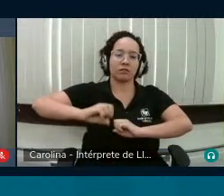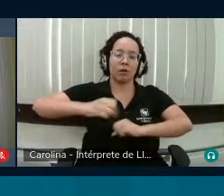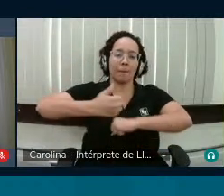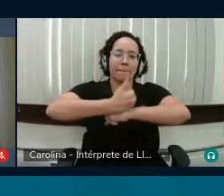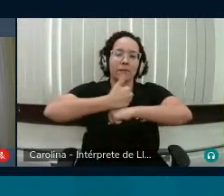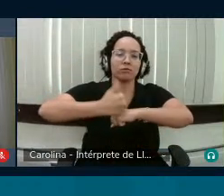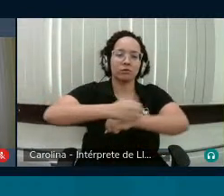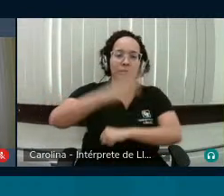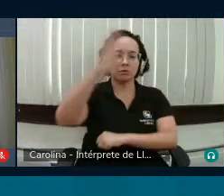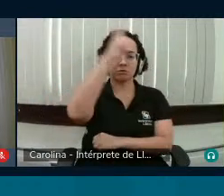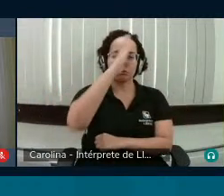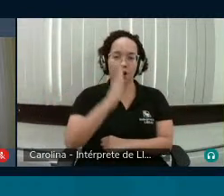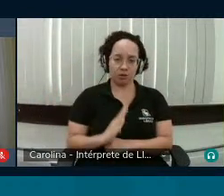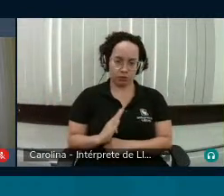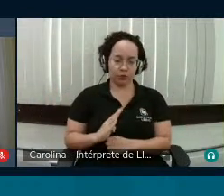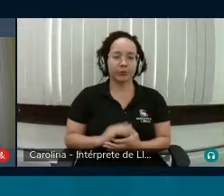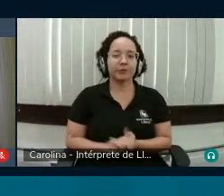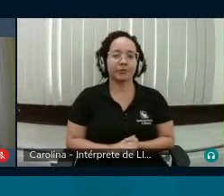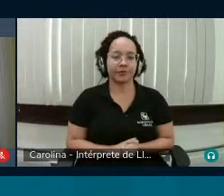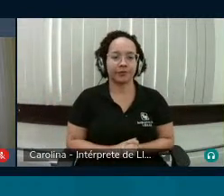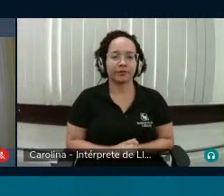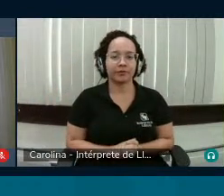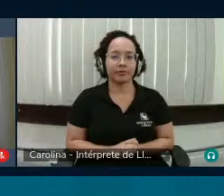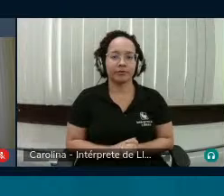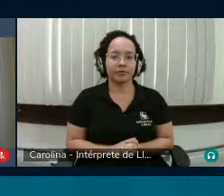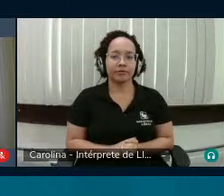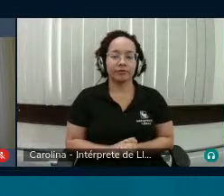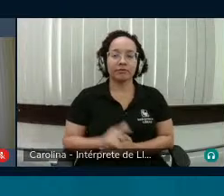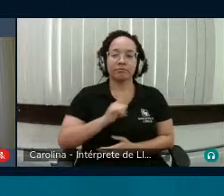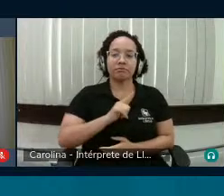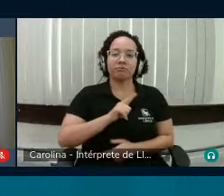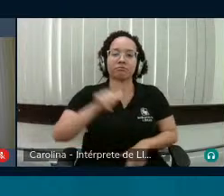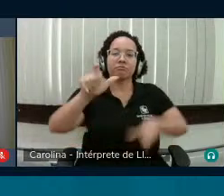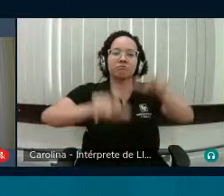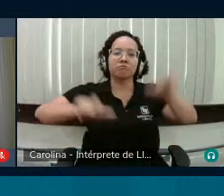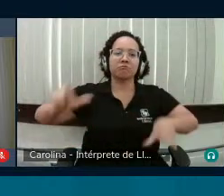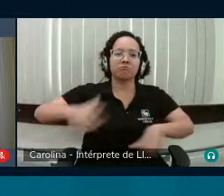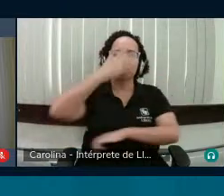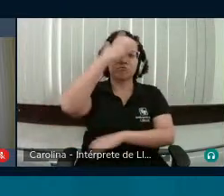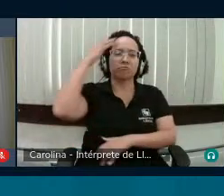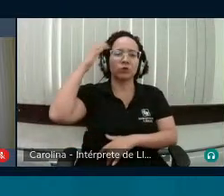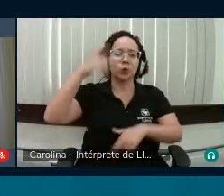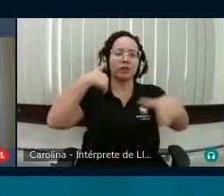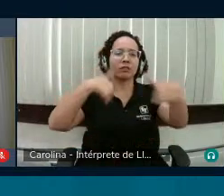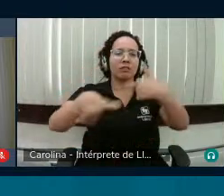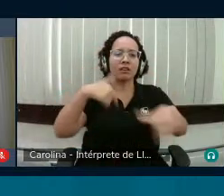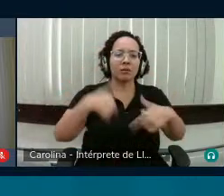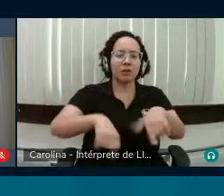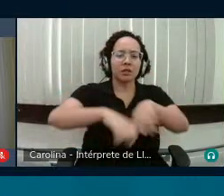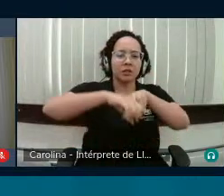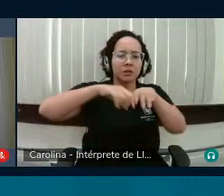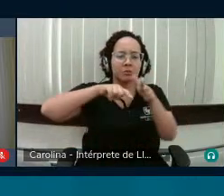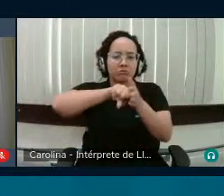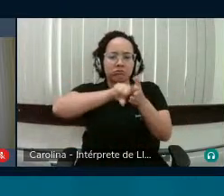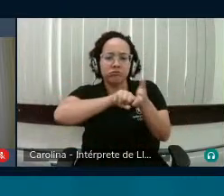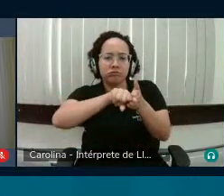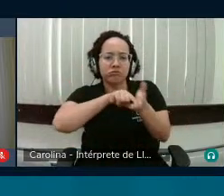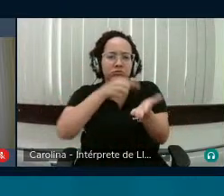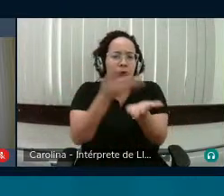nossas instituições, né, com pessoas que trabalham e estudam educação profissional, serem